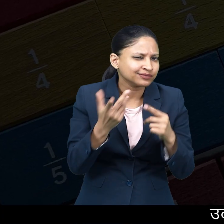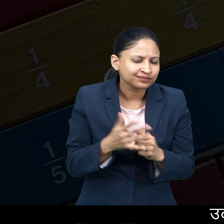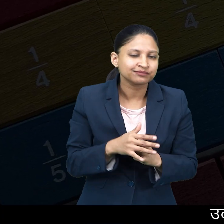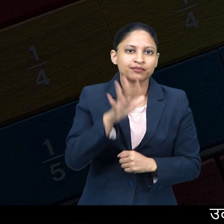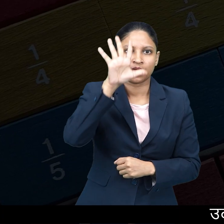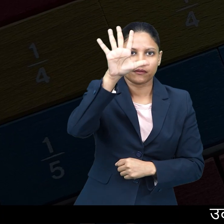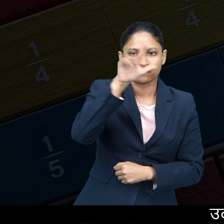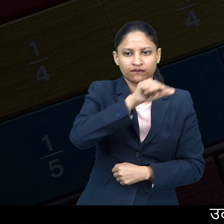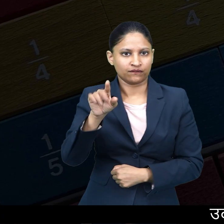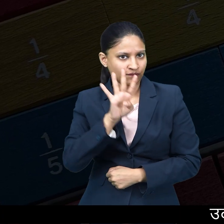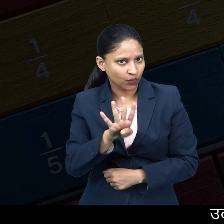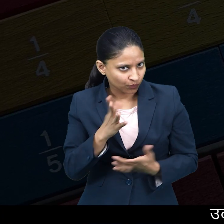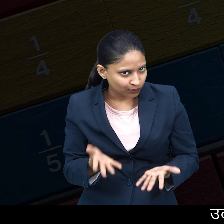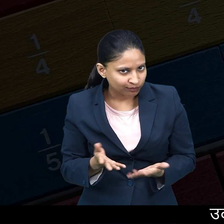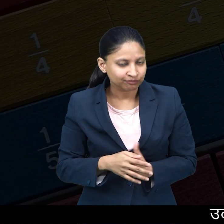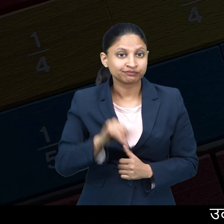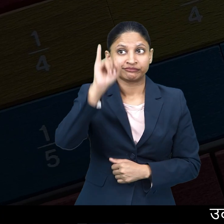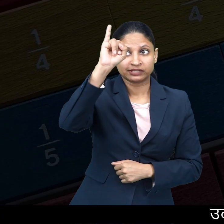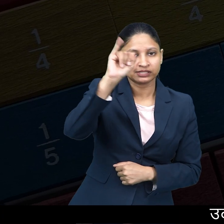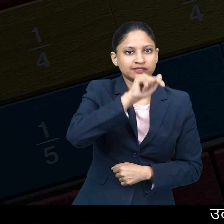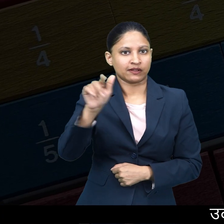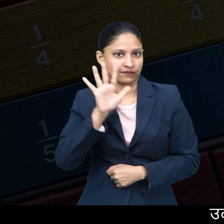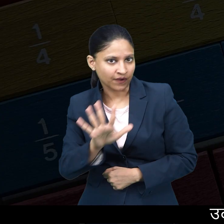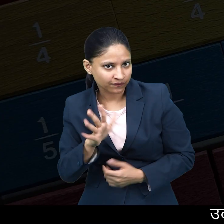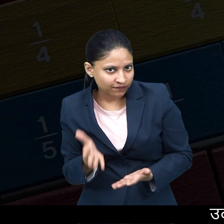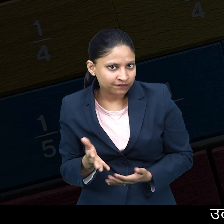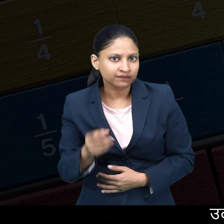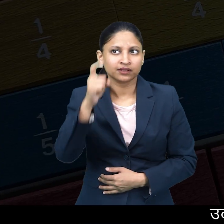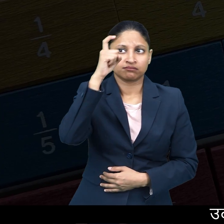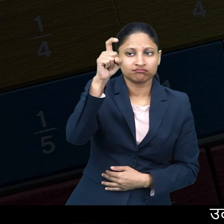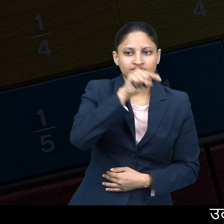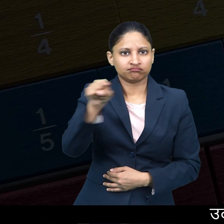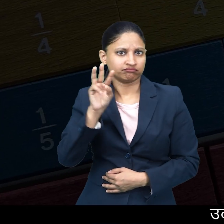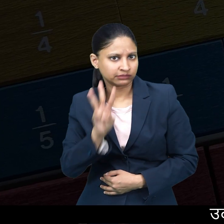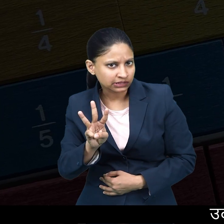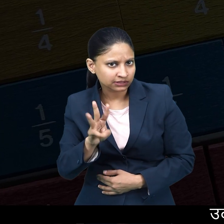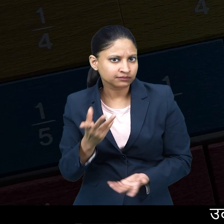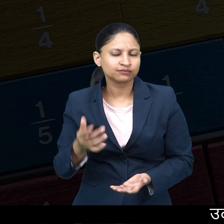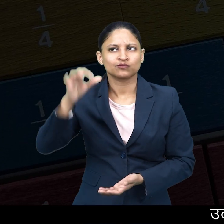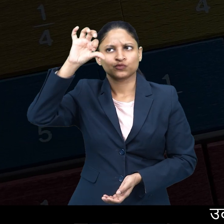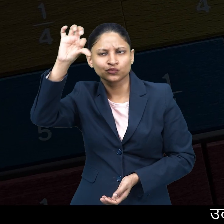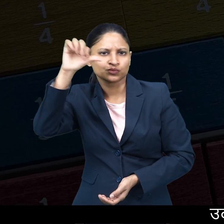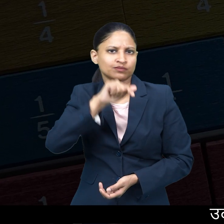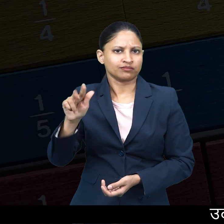उदाहरण 5/4, 6/5, 7/3, 9/8।